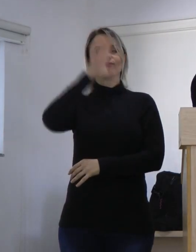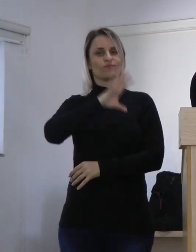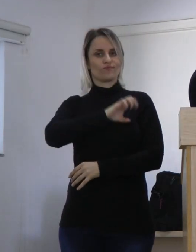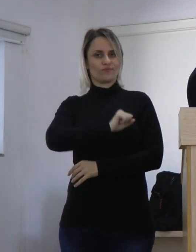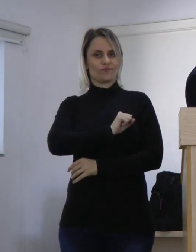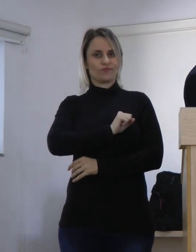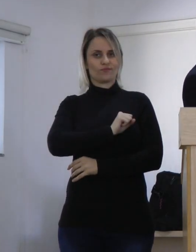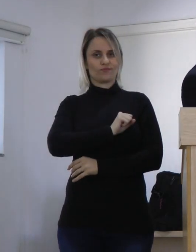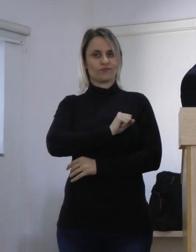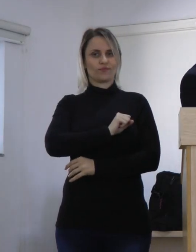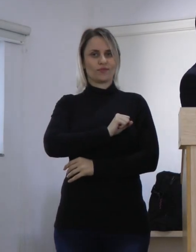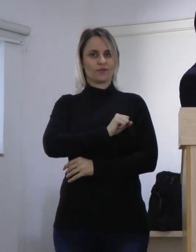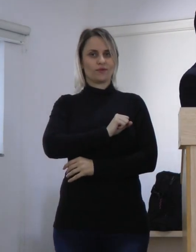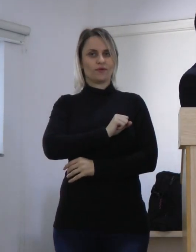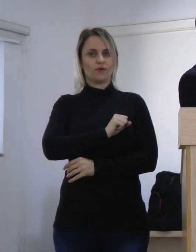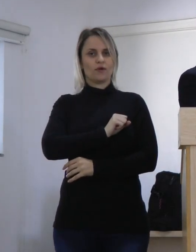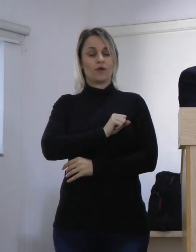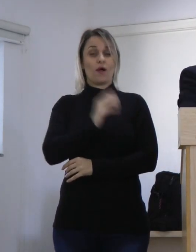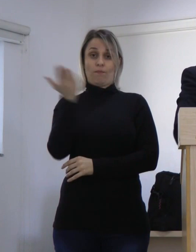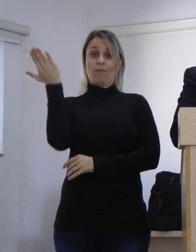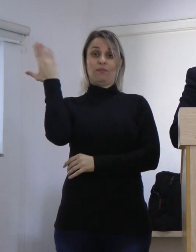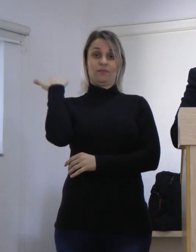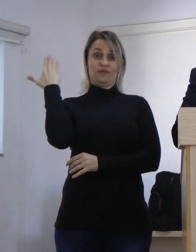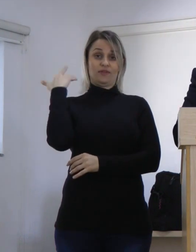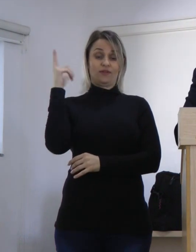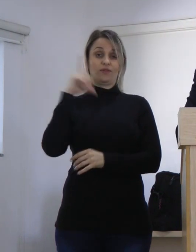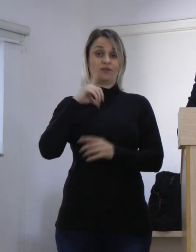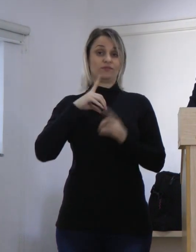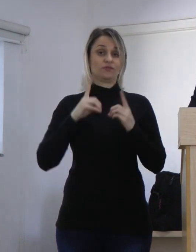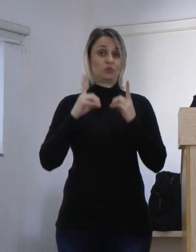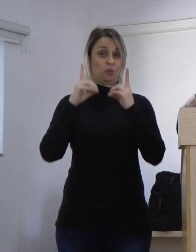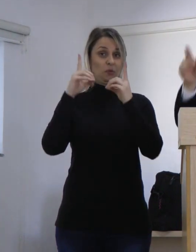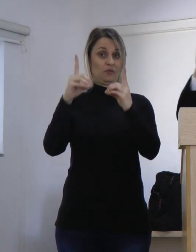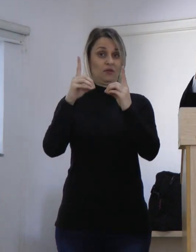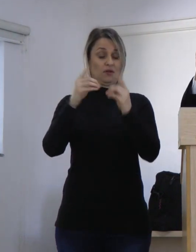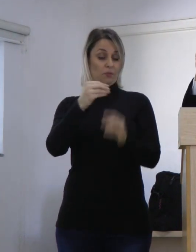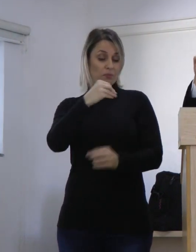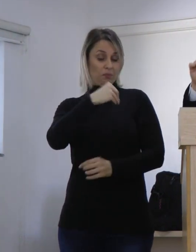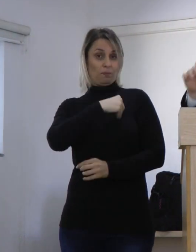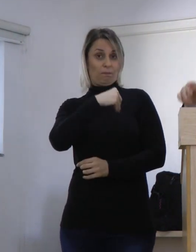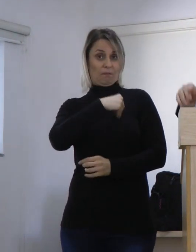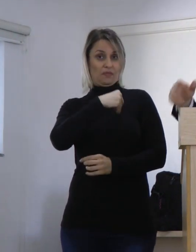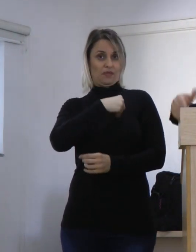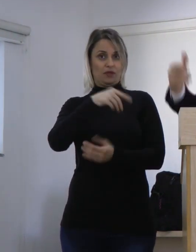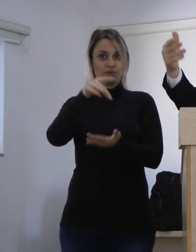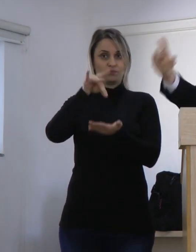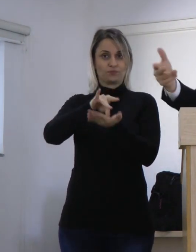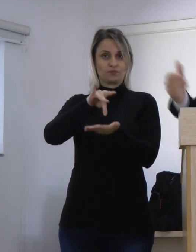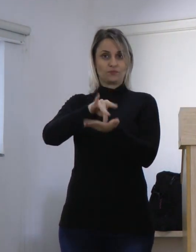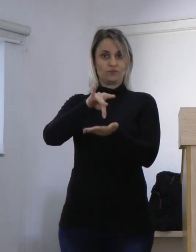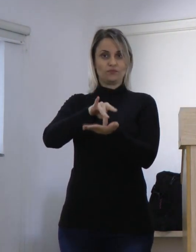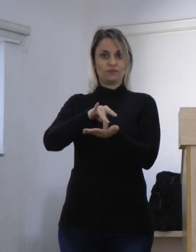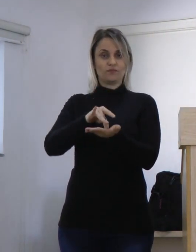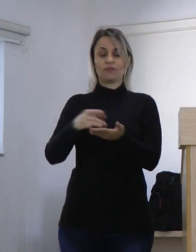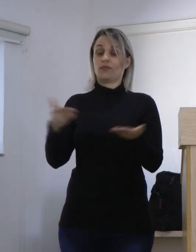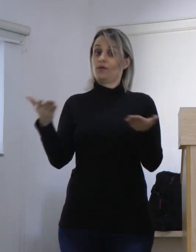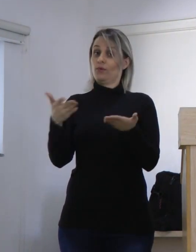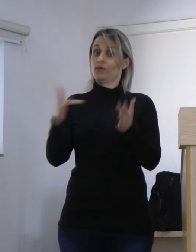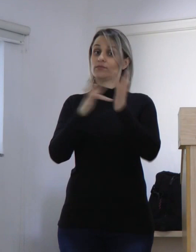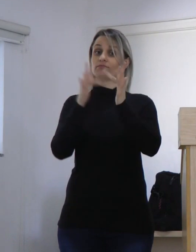Antes, doutrina como pecado original, agora Jesus nos ensina a cada um segundo as suas